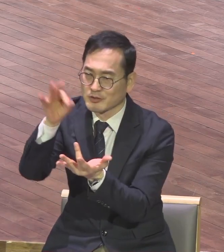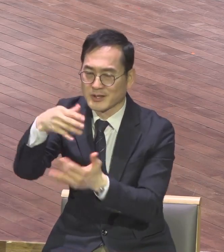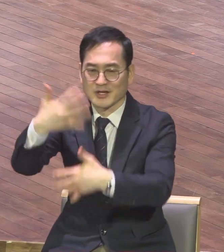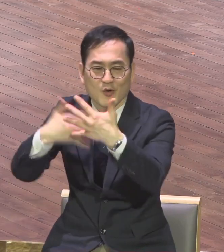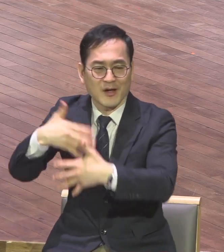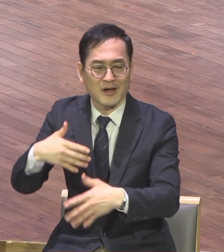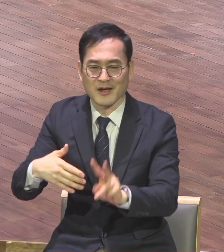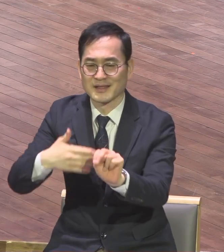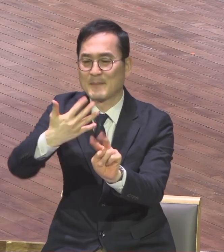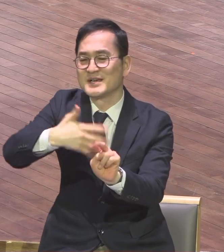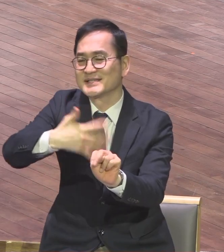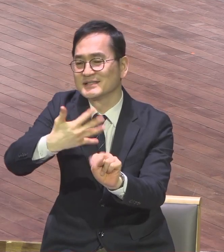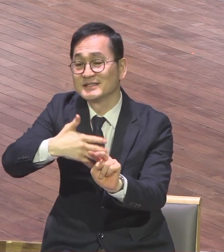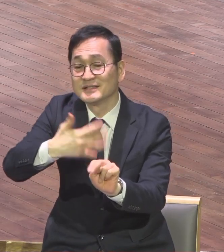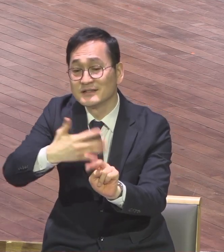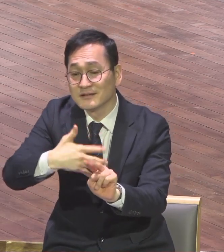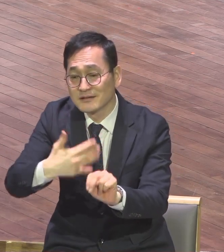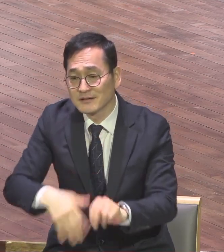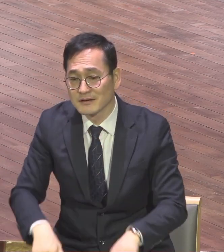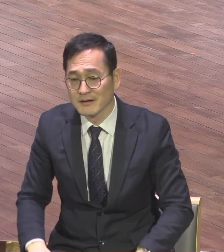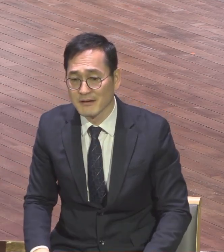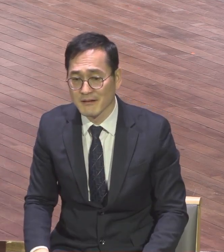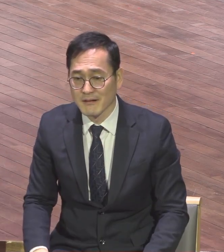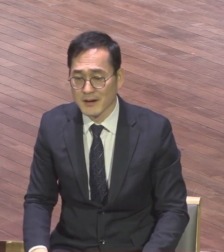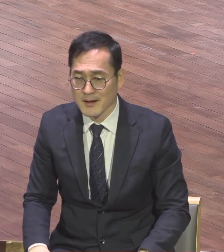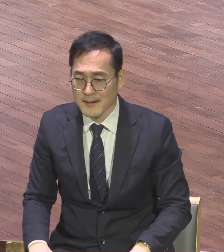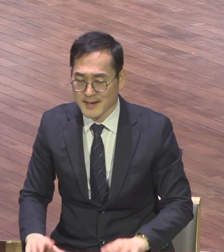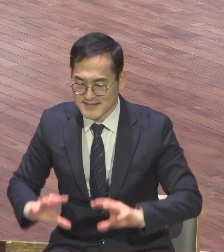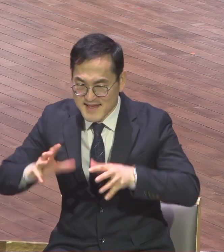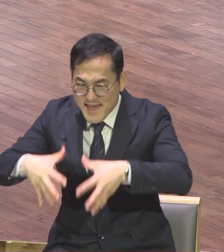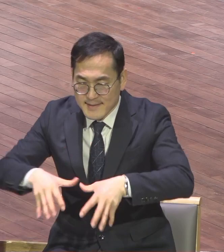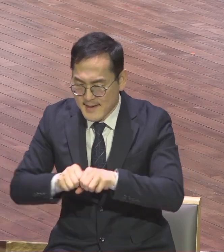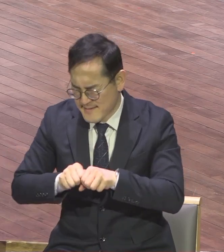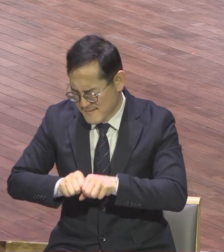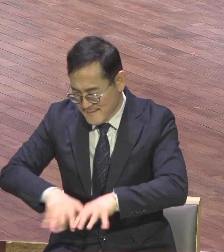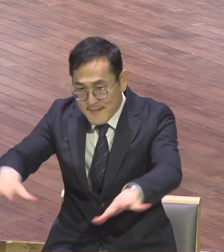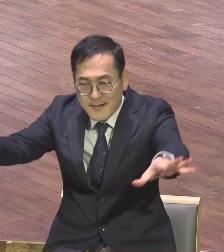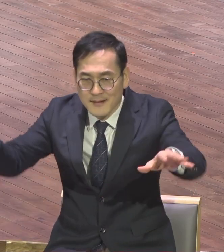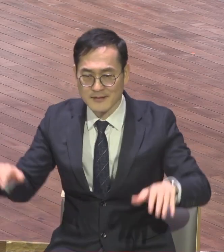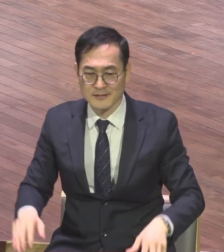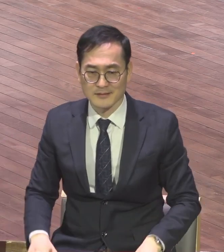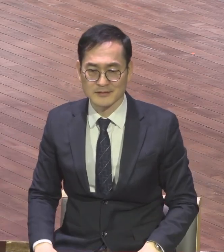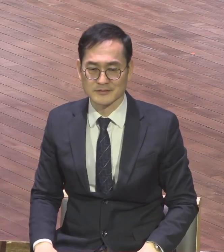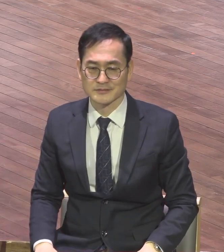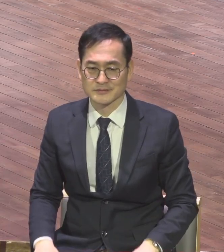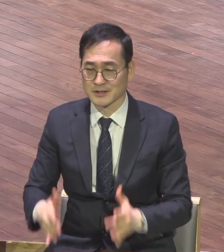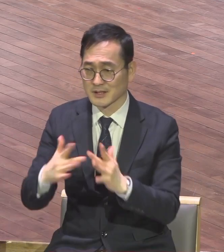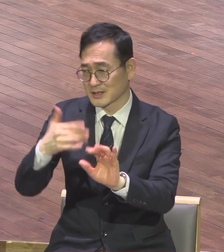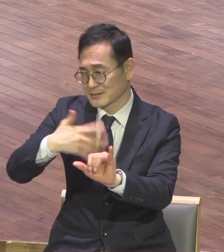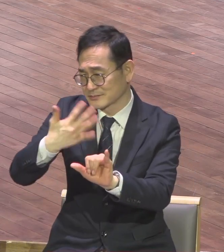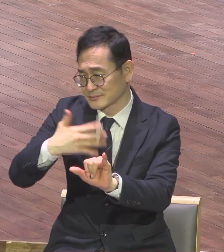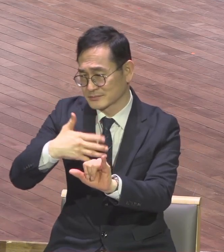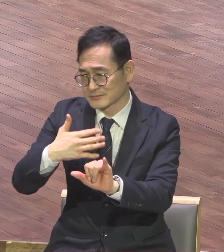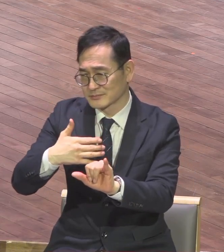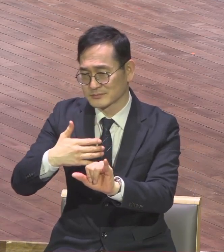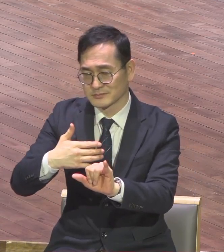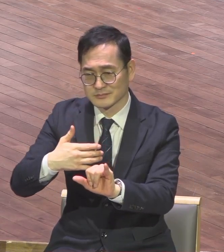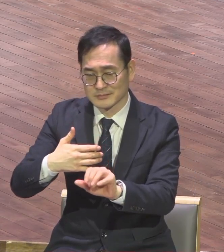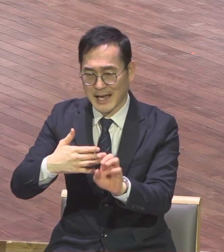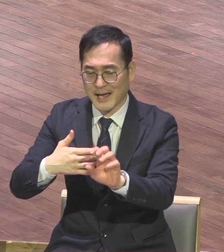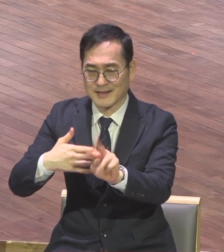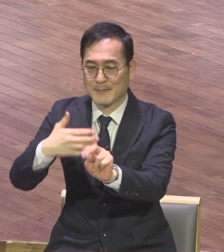워낙 이런 시장을 장악한 플랫폼이다 보니 소위 말하는 영화나 드라마가 잘 되려면 넷플릭스를